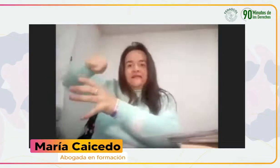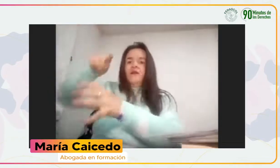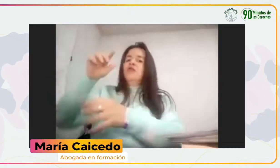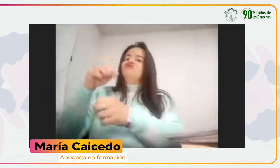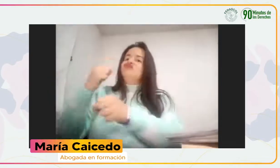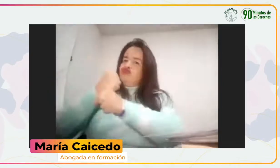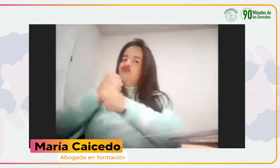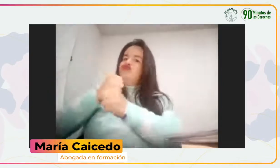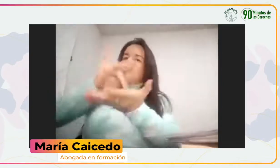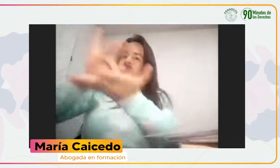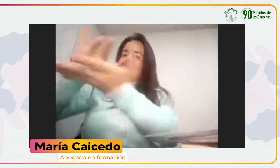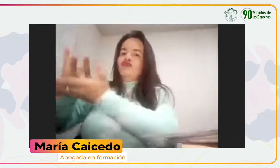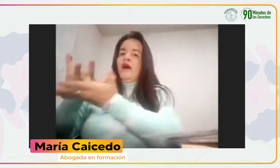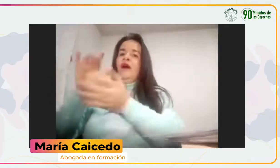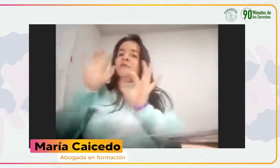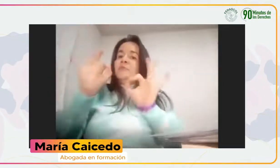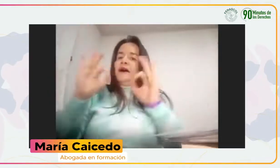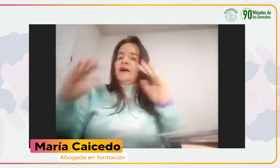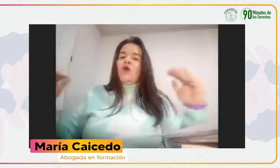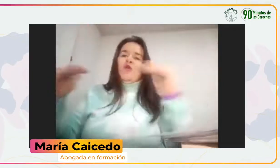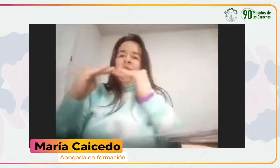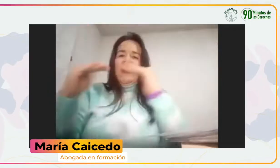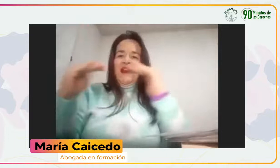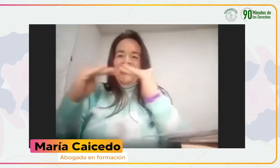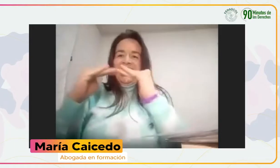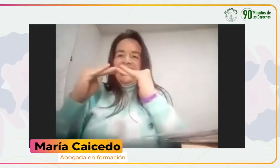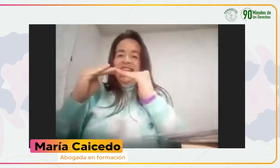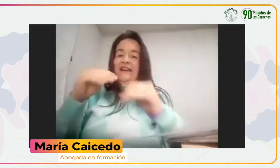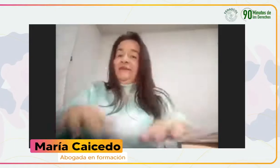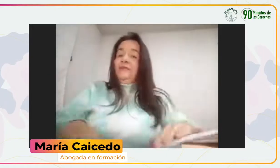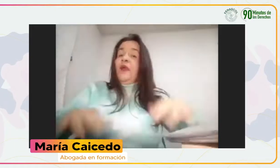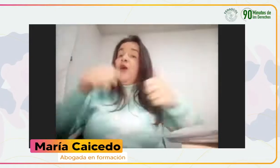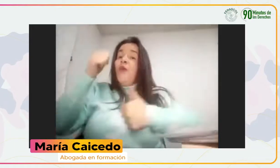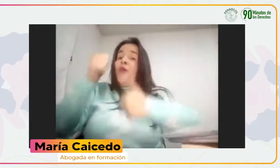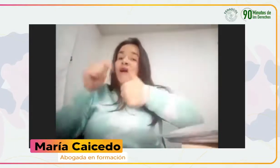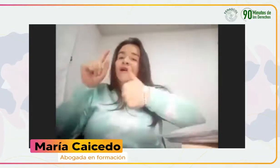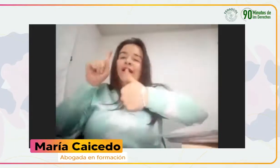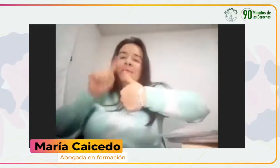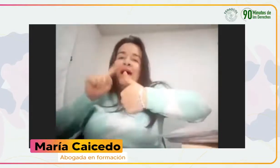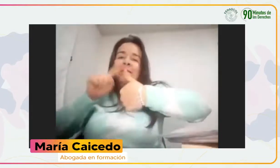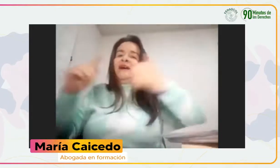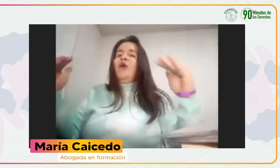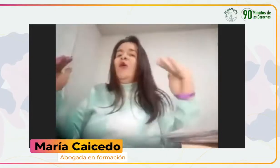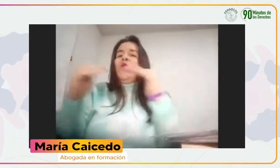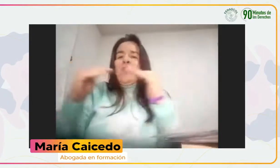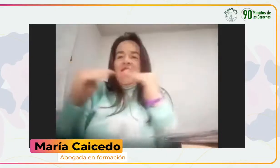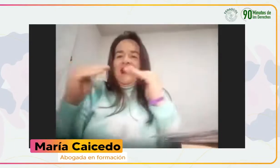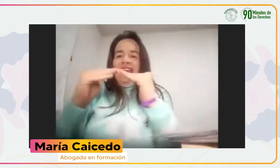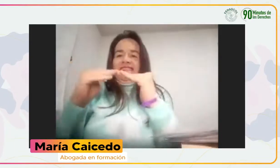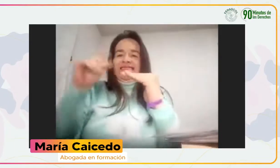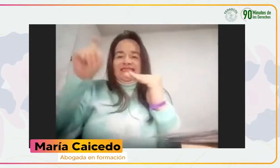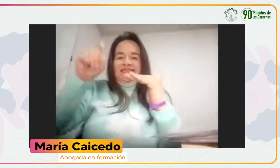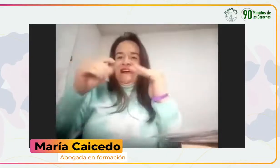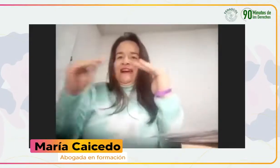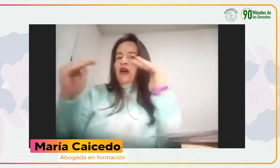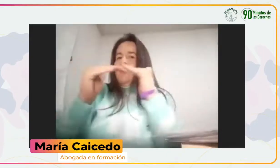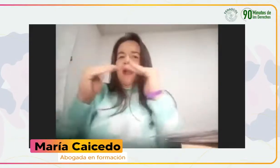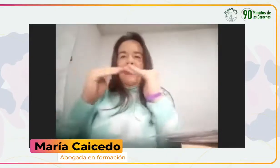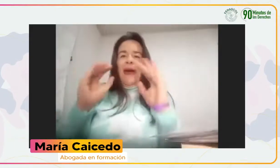También encontramos este grupo de mujeres que son amas de casa, pero la idea es que podamos lograr este tipo de equidad. Como